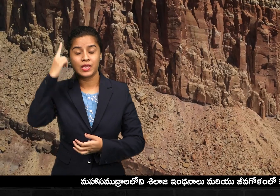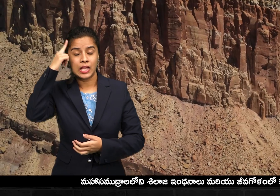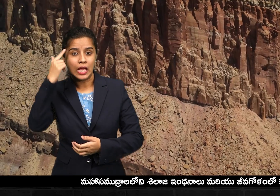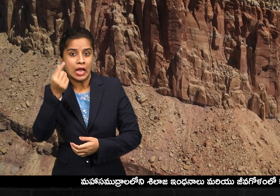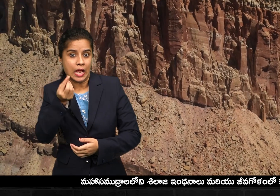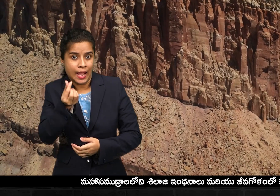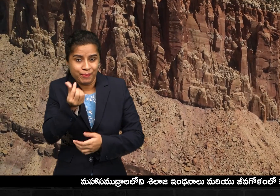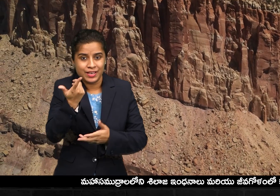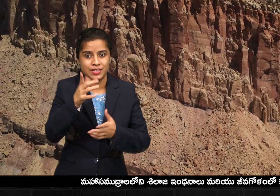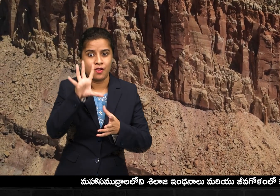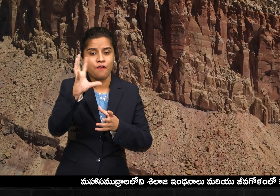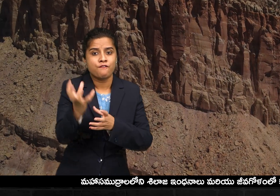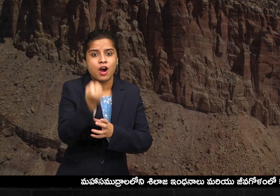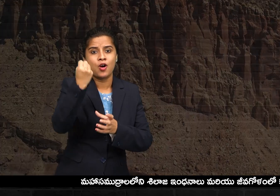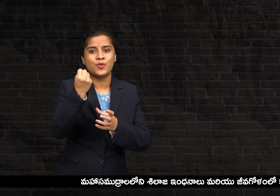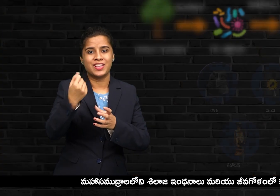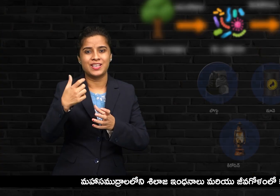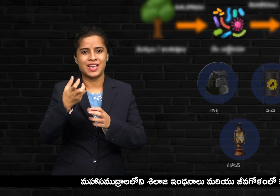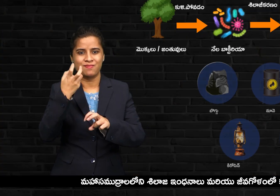ఇంధనాలు మరియు జీవగోళంలో కనిపిస్తుంది.